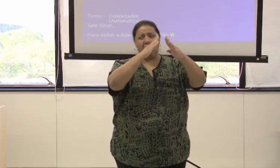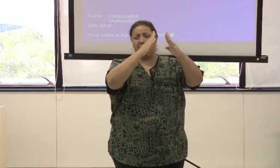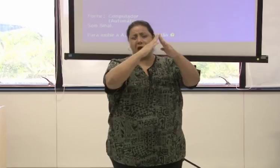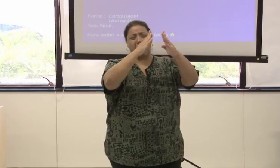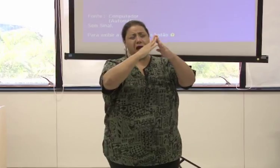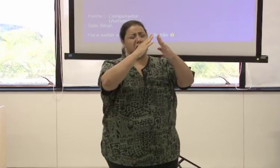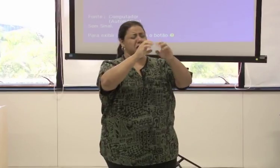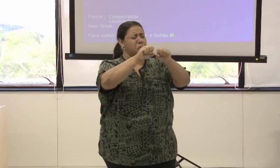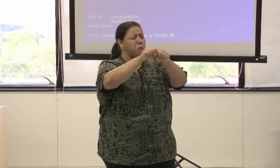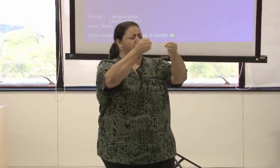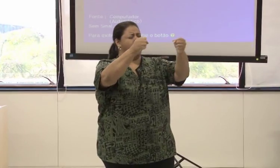Casa.